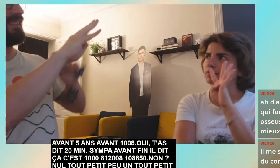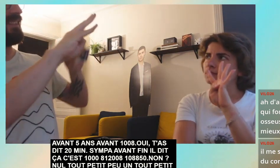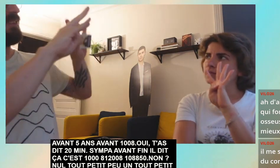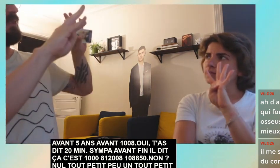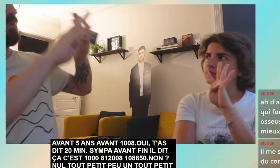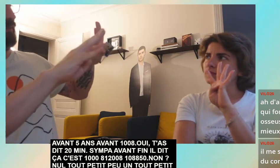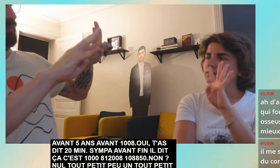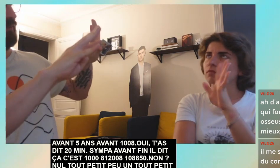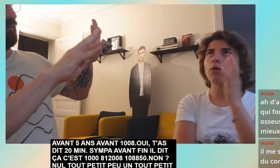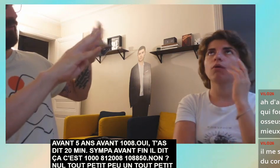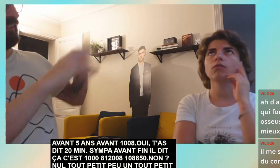1849.